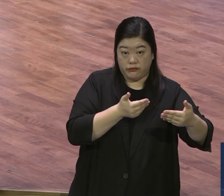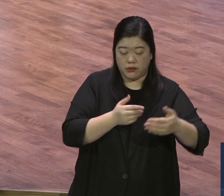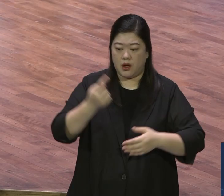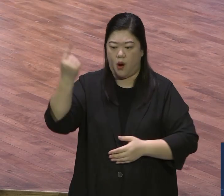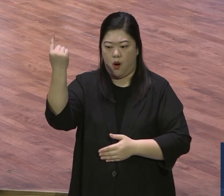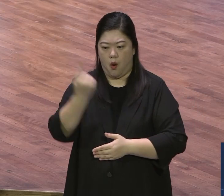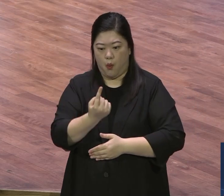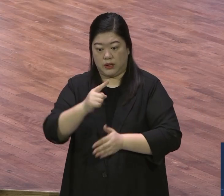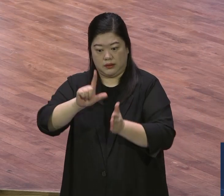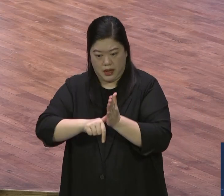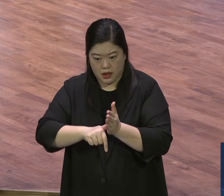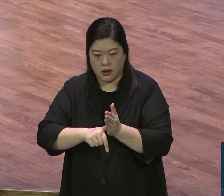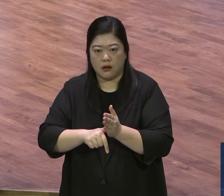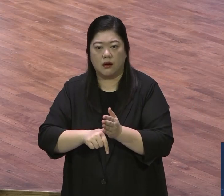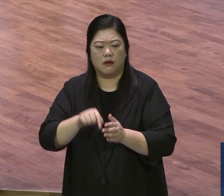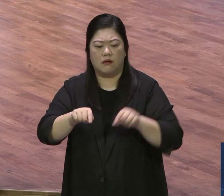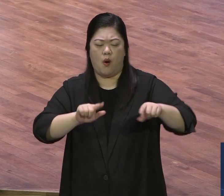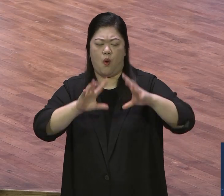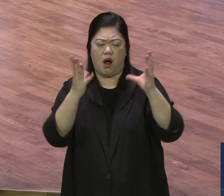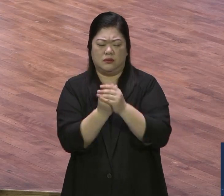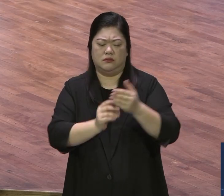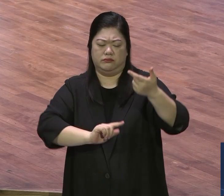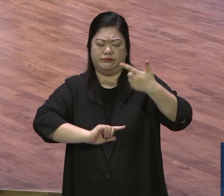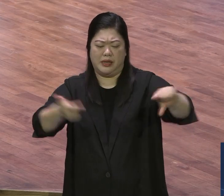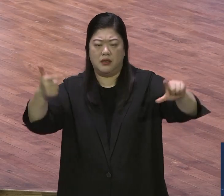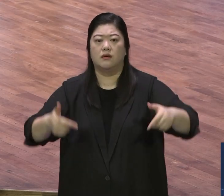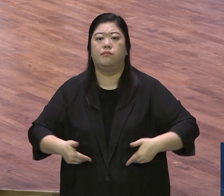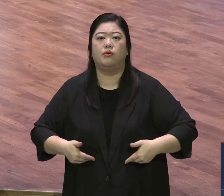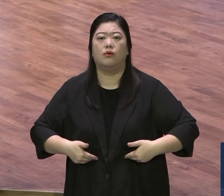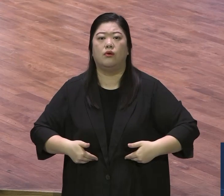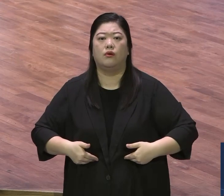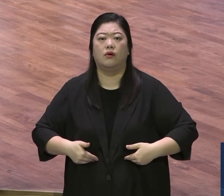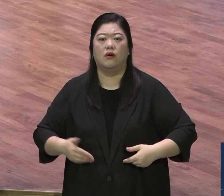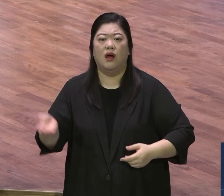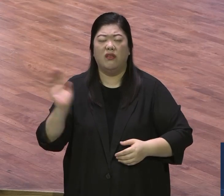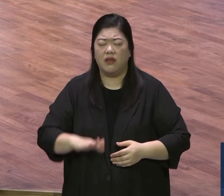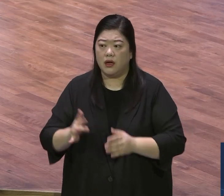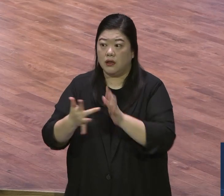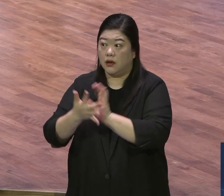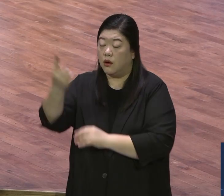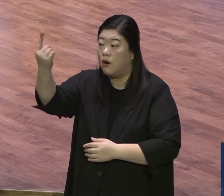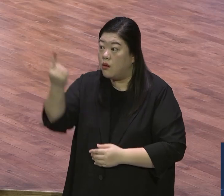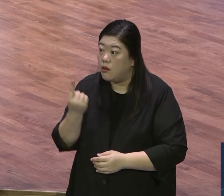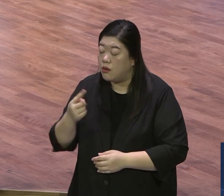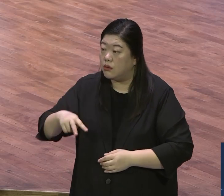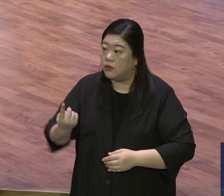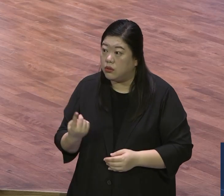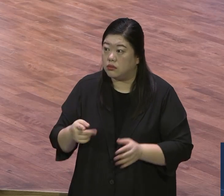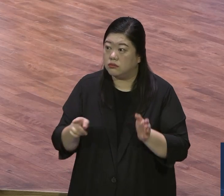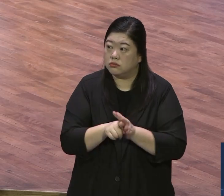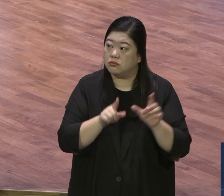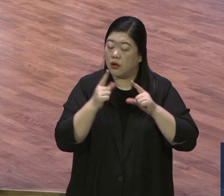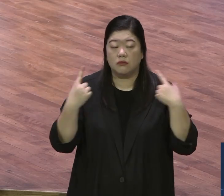가지고 구태의연한 그런 종교 생활을 하고 있는 사람들이 여기 등장을 하고 있어요.